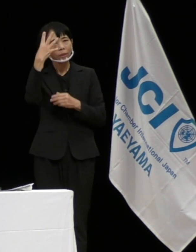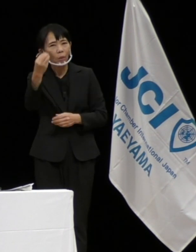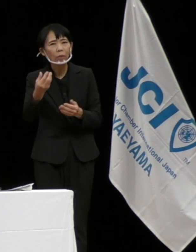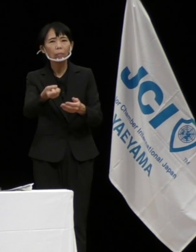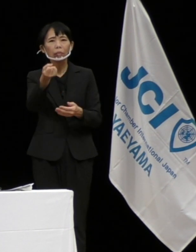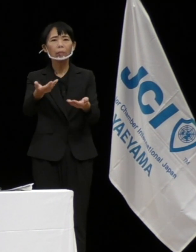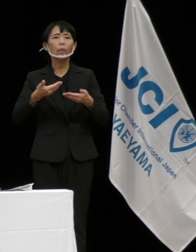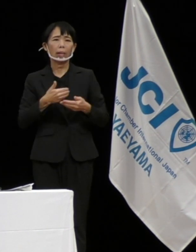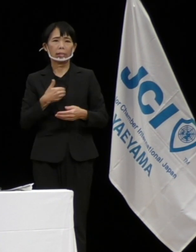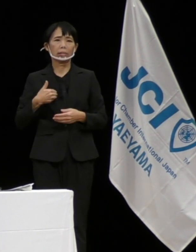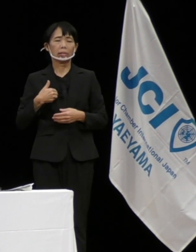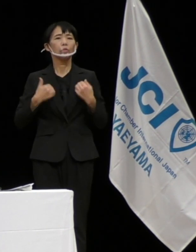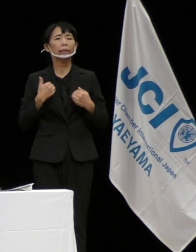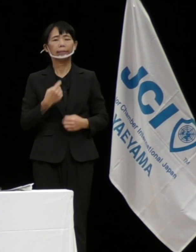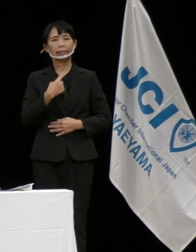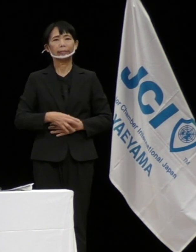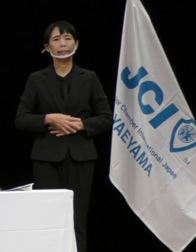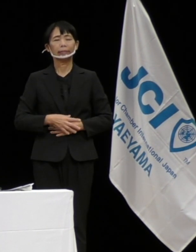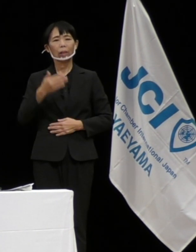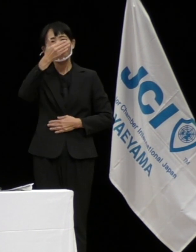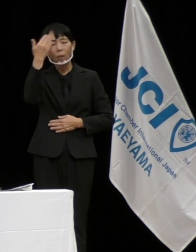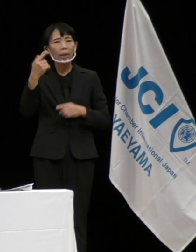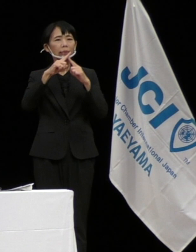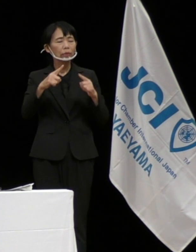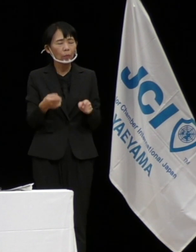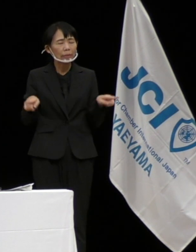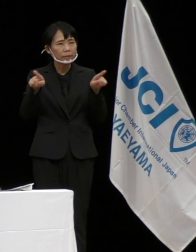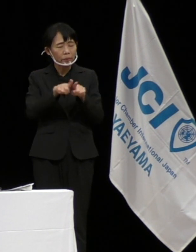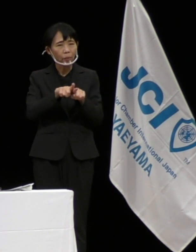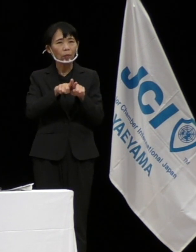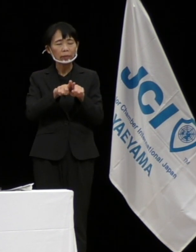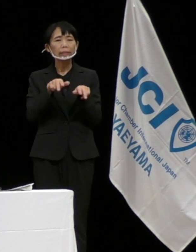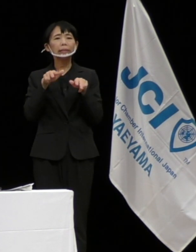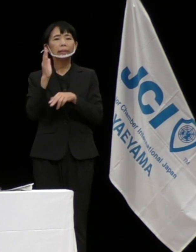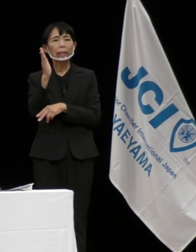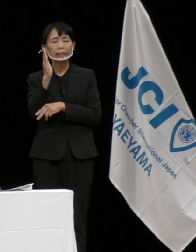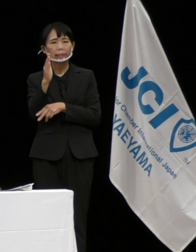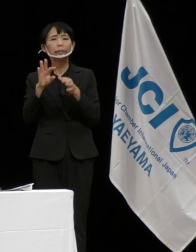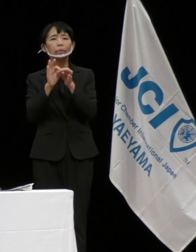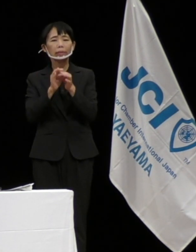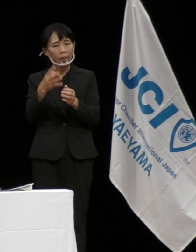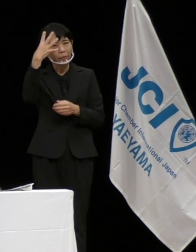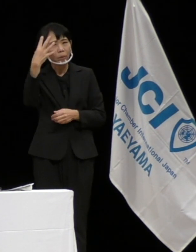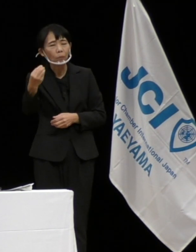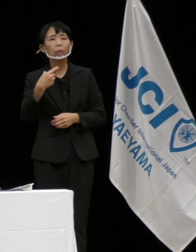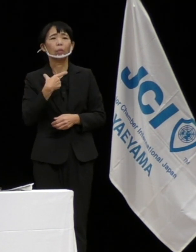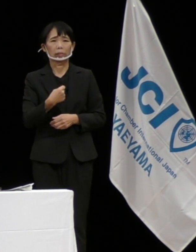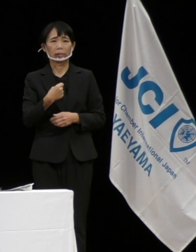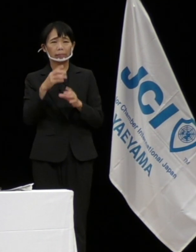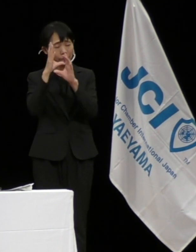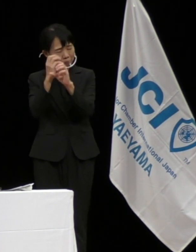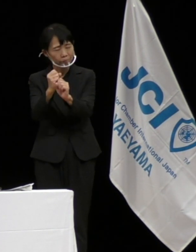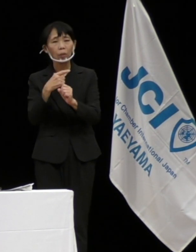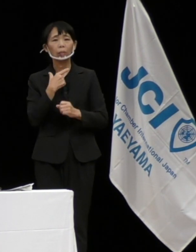まちづくりにおいてもやはり若い人たちも含め多くの皆様に関心を持っていただきそして政治にも参加いただく